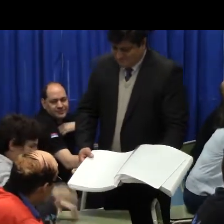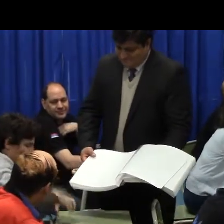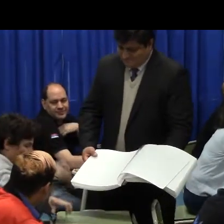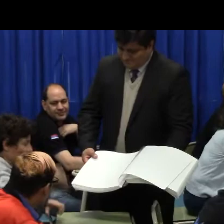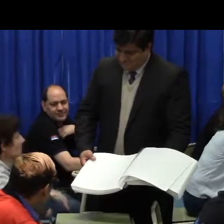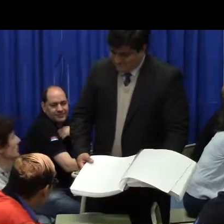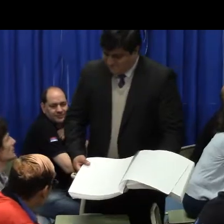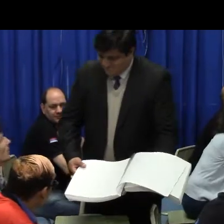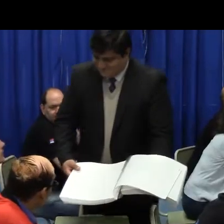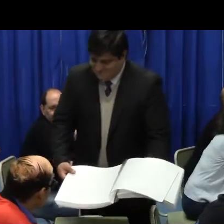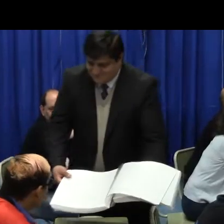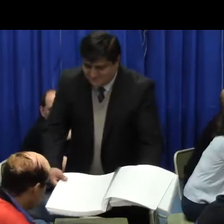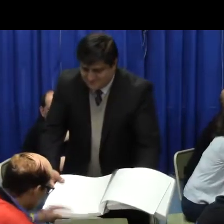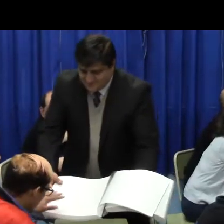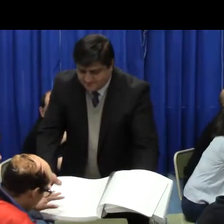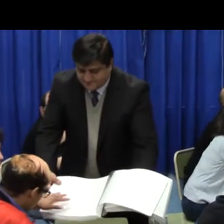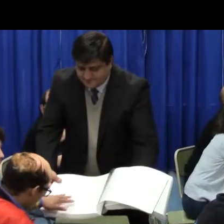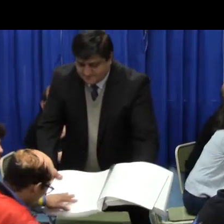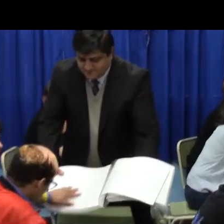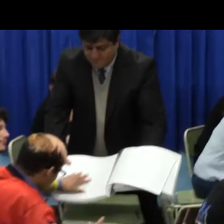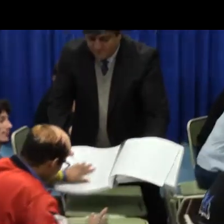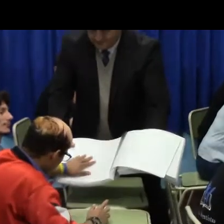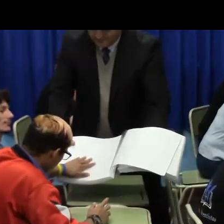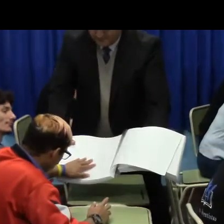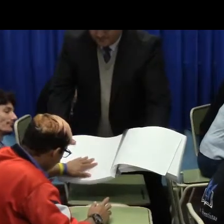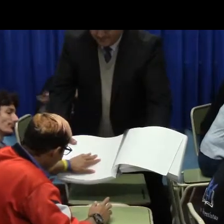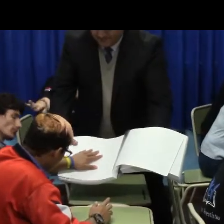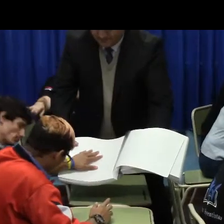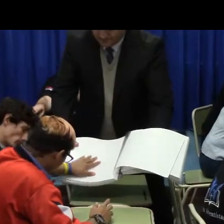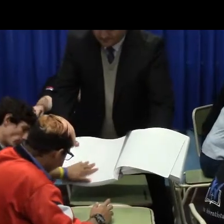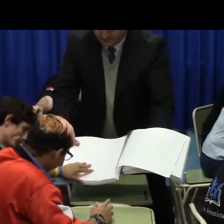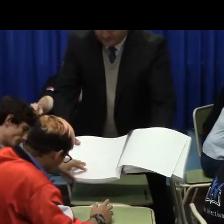la musicografía. Eso es el,